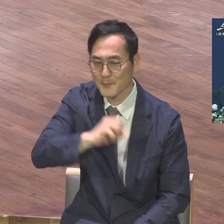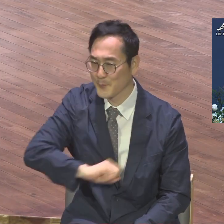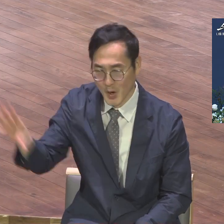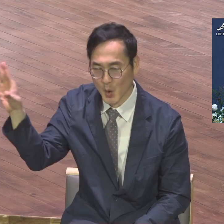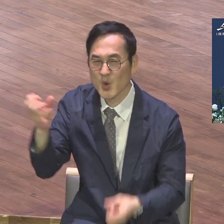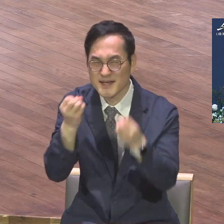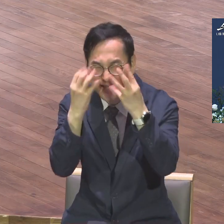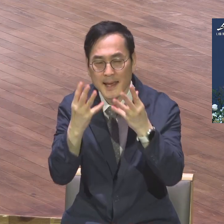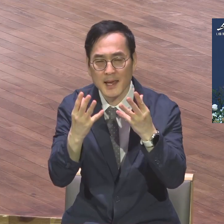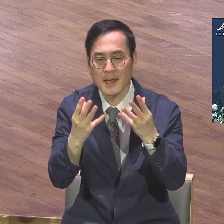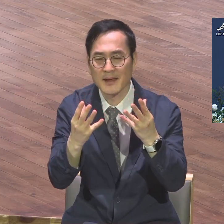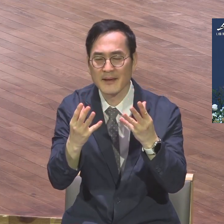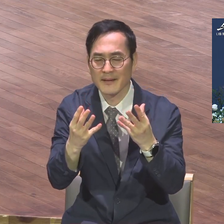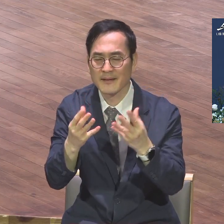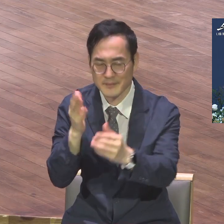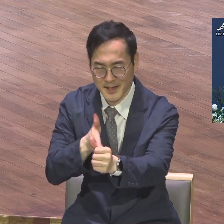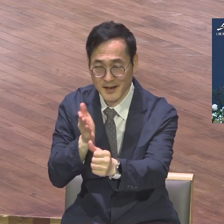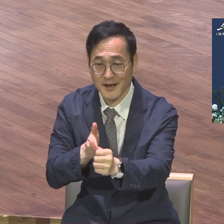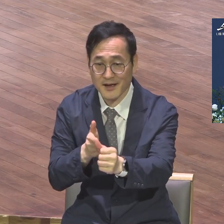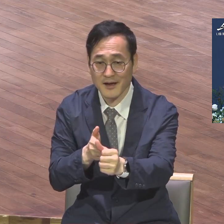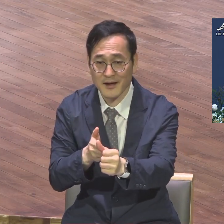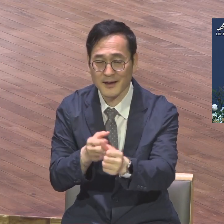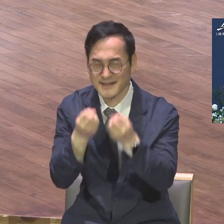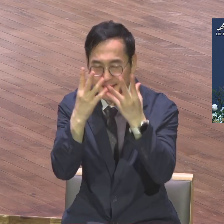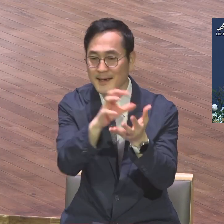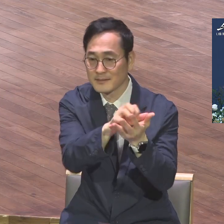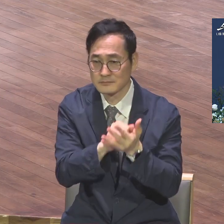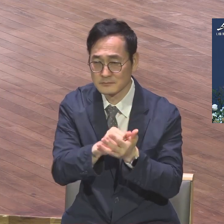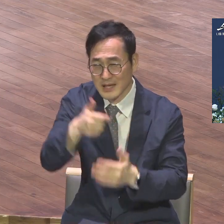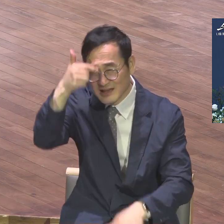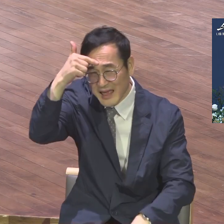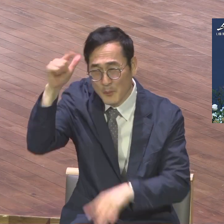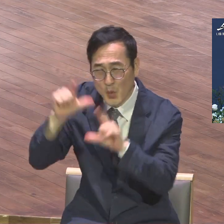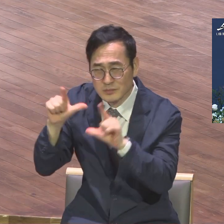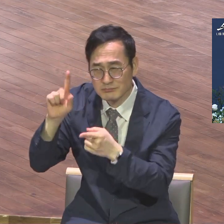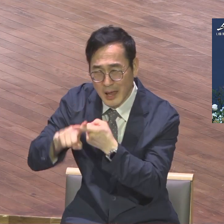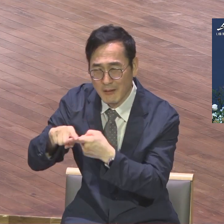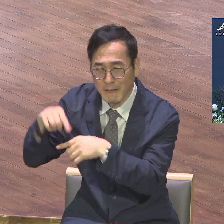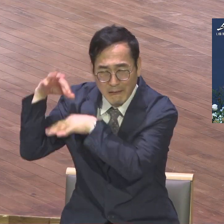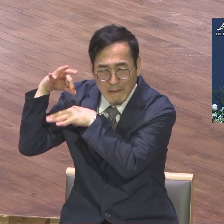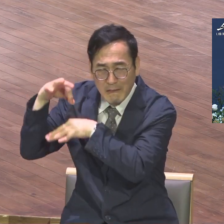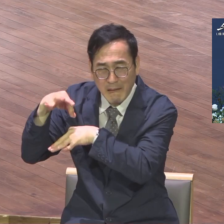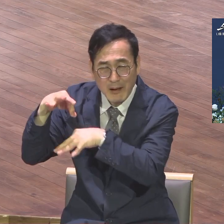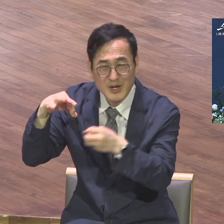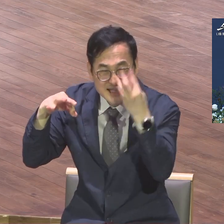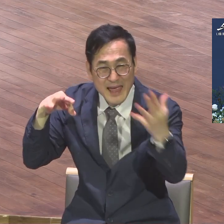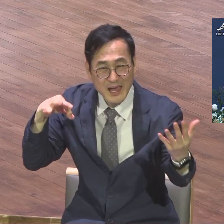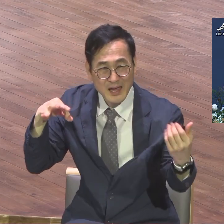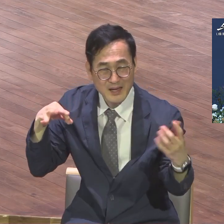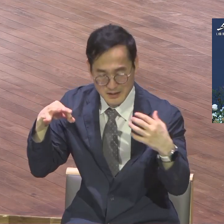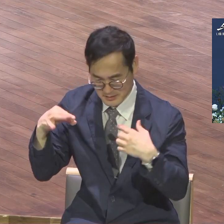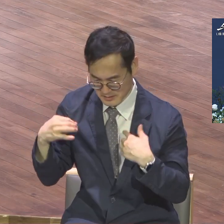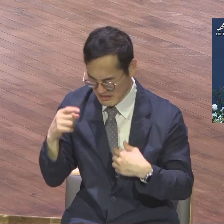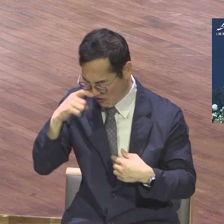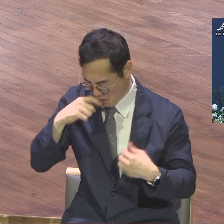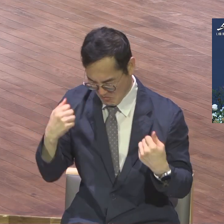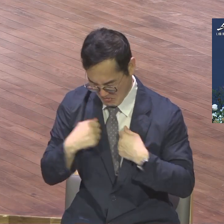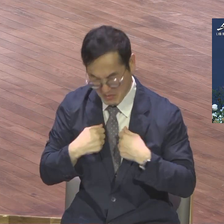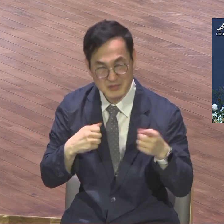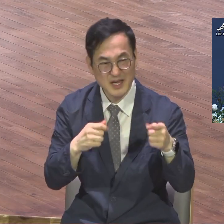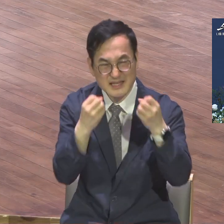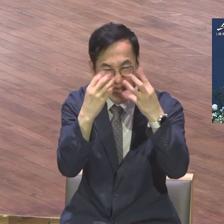입어라. 새사람의 옷을 그 헌사람 옷 그대로 옛날 옷 입고 그 위에 걸쳐 입으면 얼마나 보기